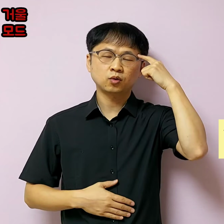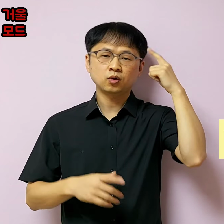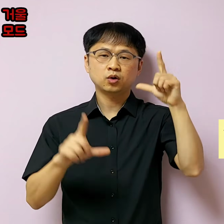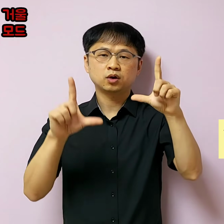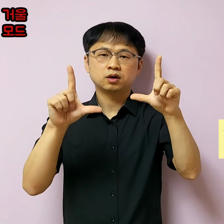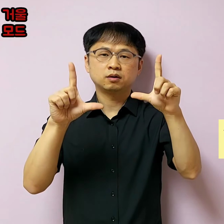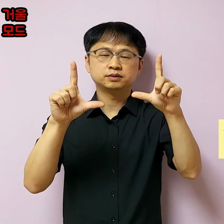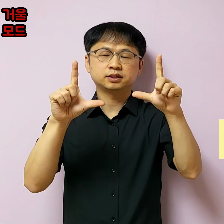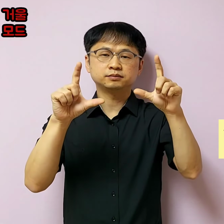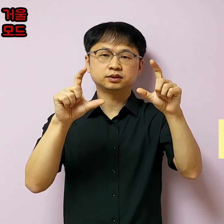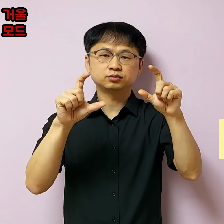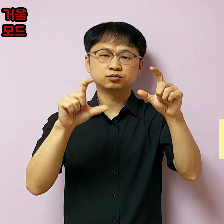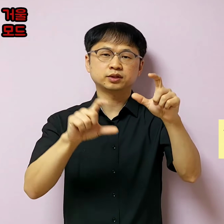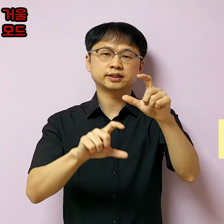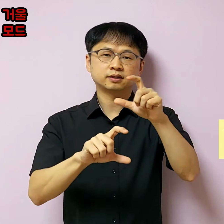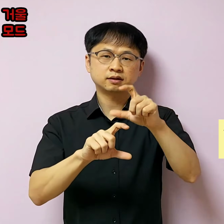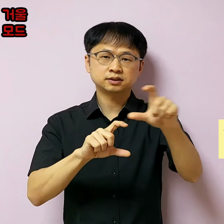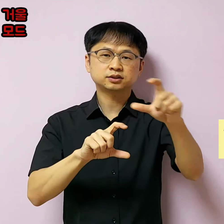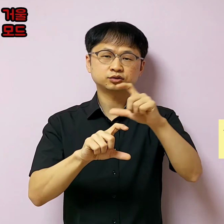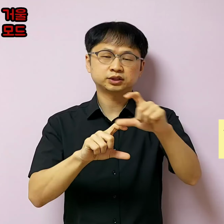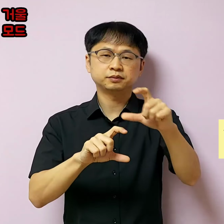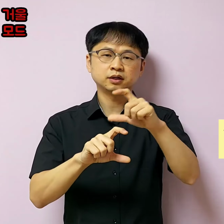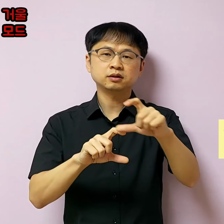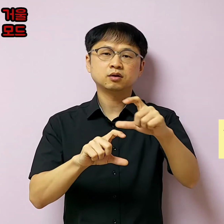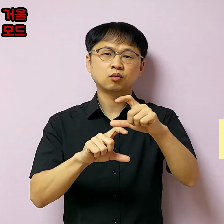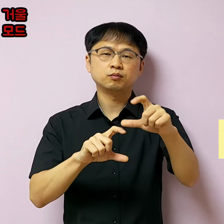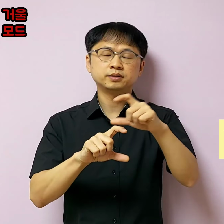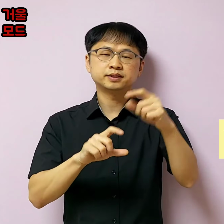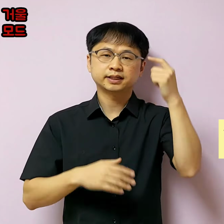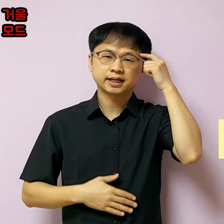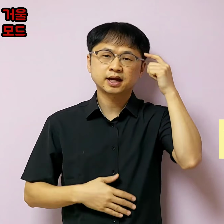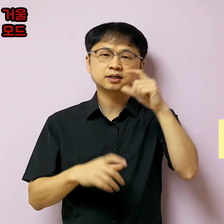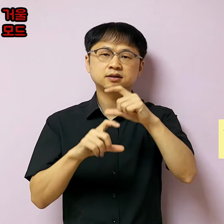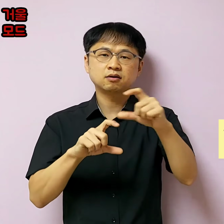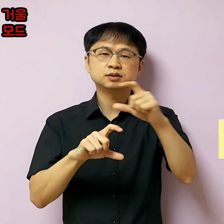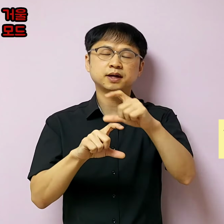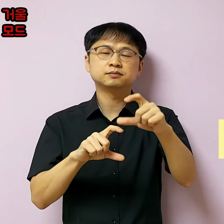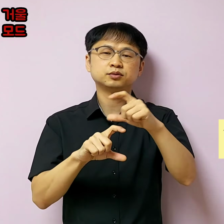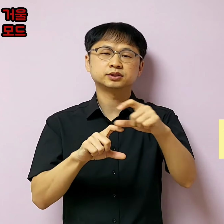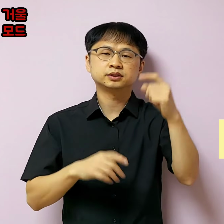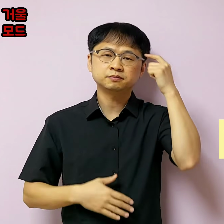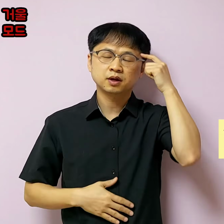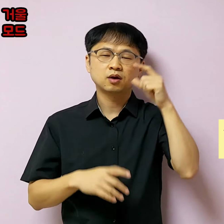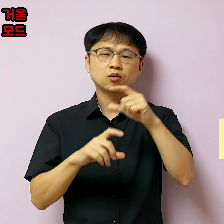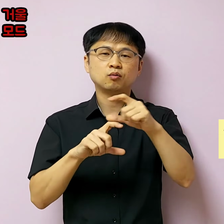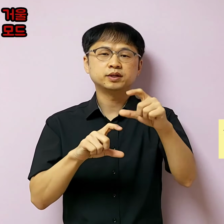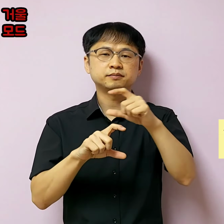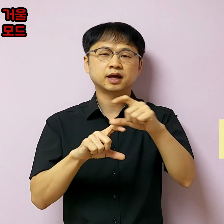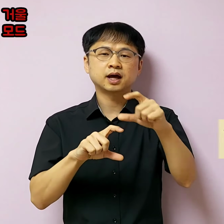짚고 엄지검지를 둥글게 해서 스쳐주시면 고민입니다. 생각을 거듭하는 모습,